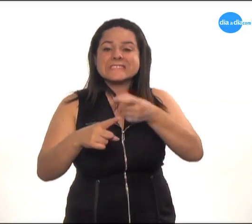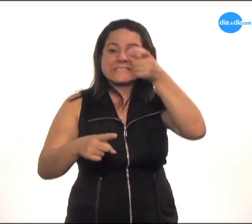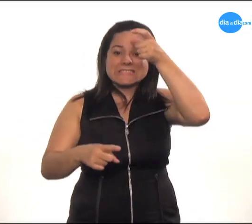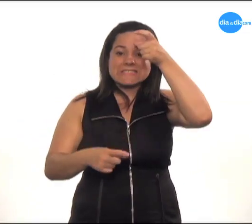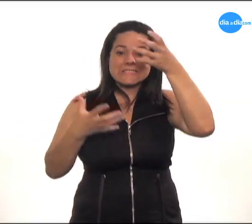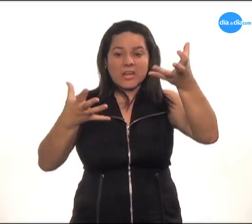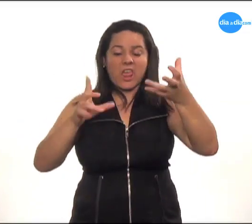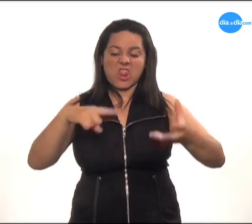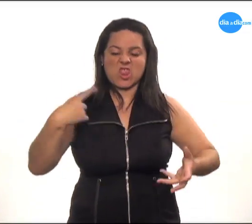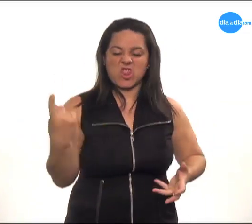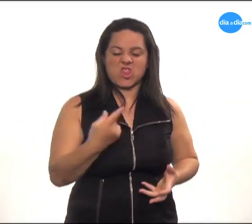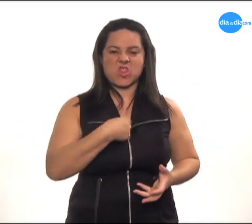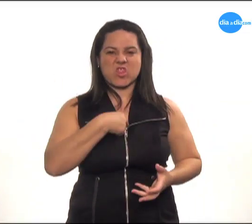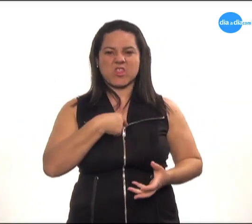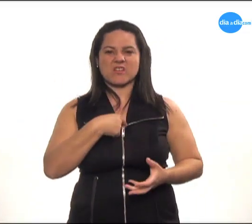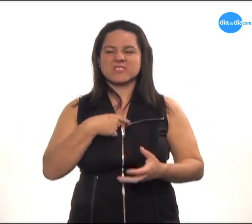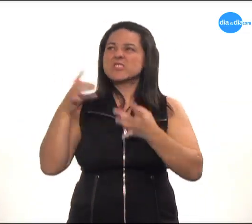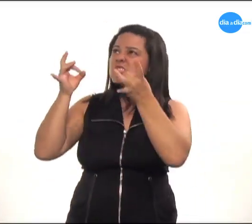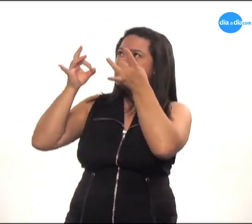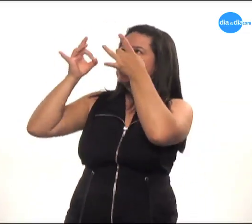experimenta tudo, queima etapas.